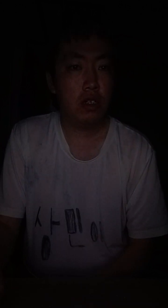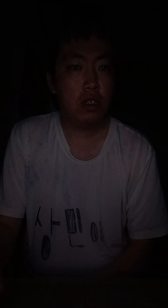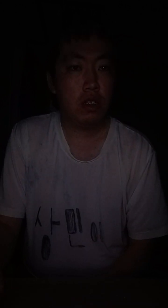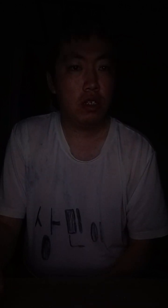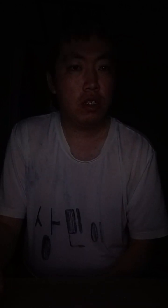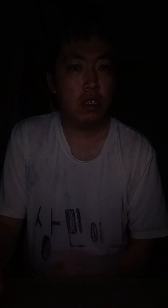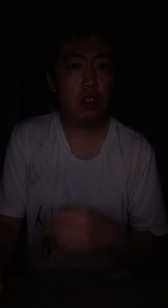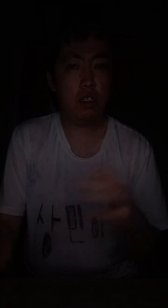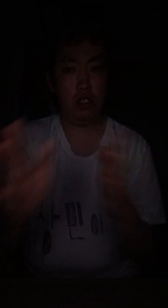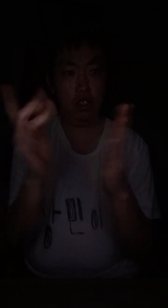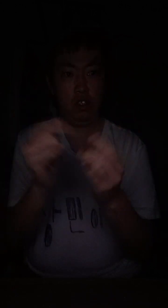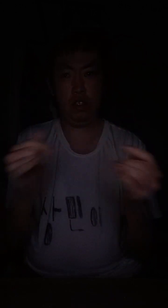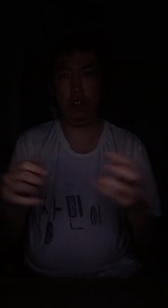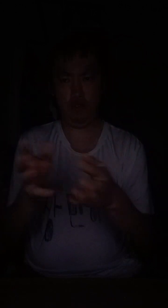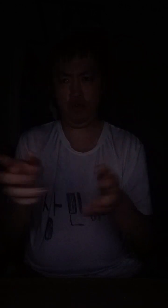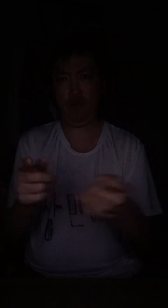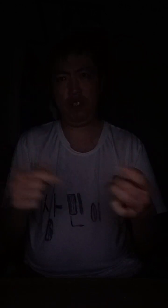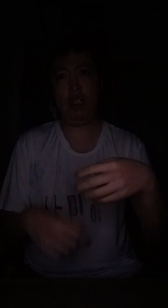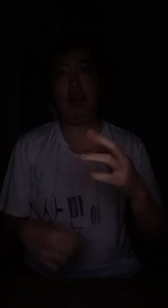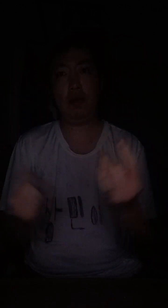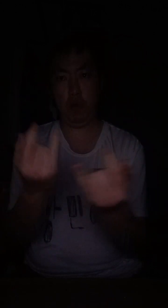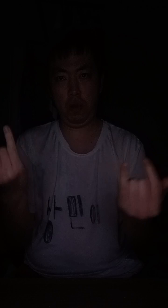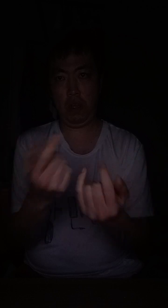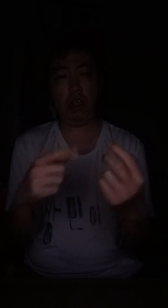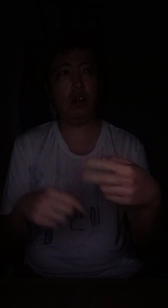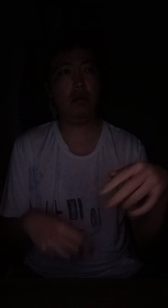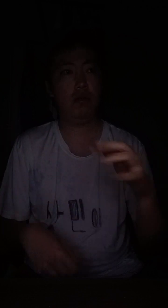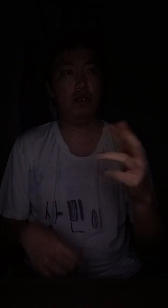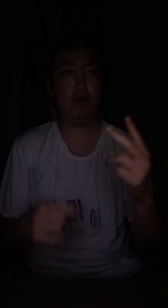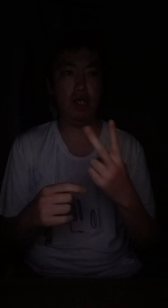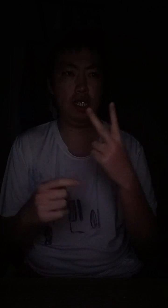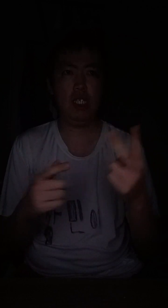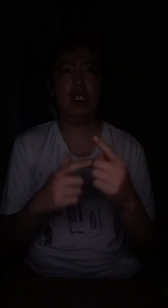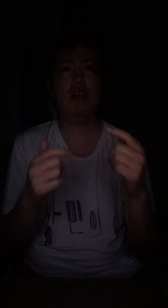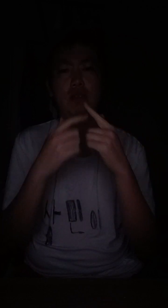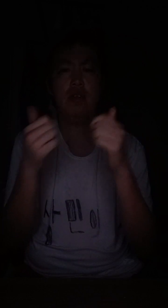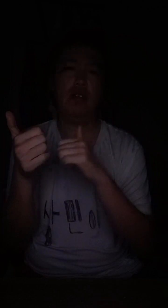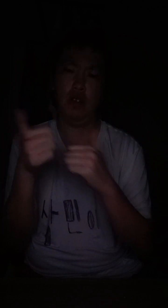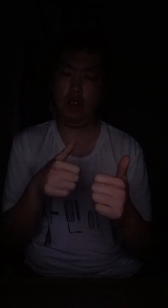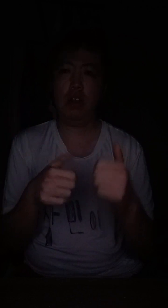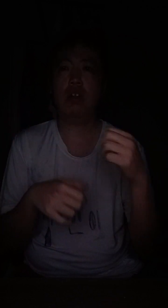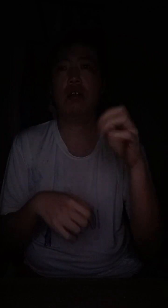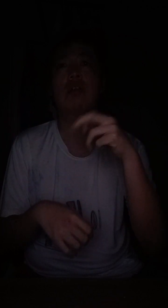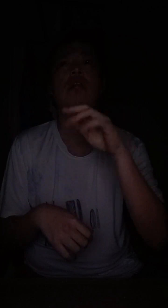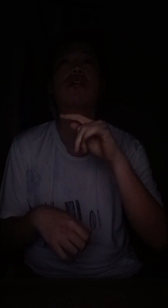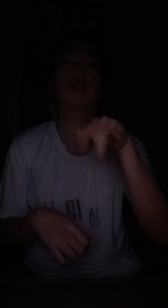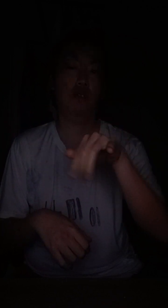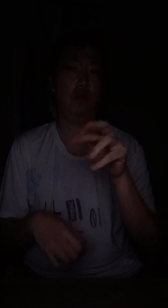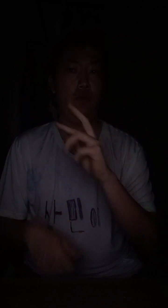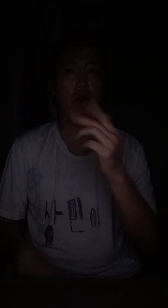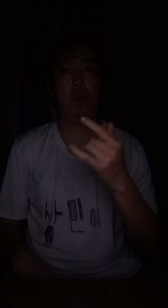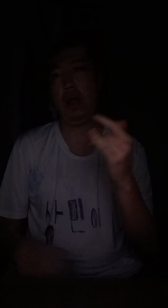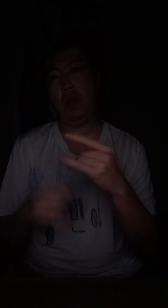서울 강남역 근처 한 주점의 남녀 공용 화장실에서 20대 여성이 무참히 살해된 이른바 강남역 살인